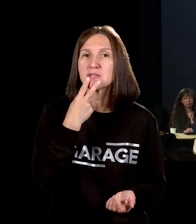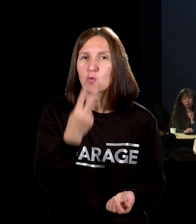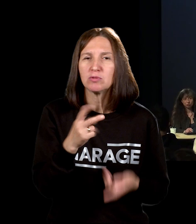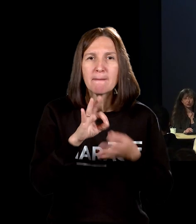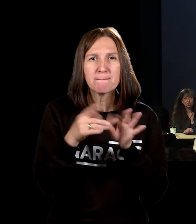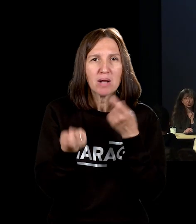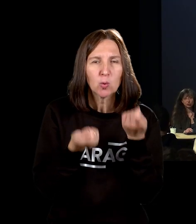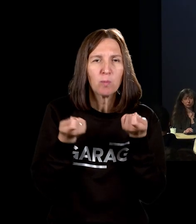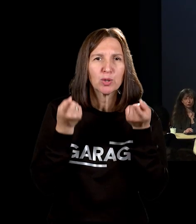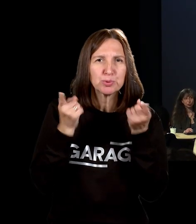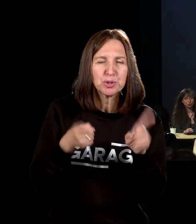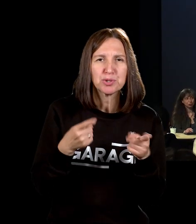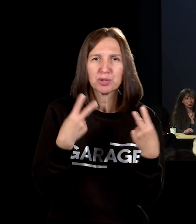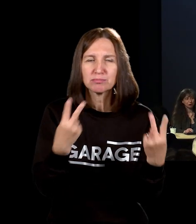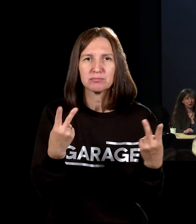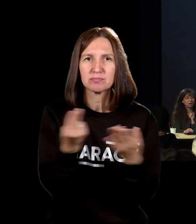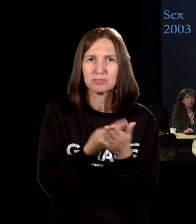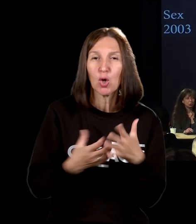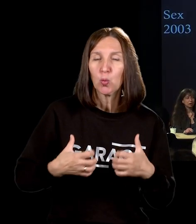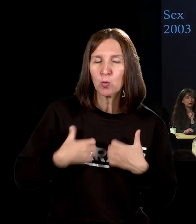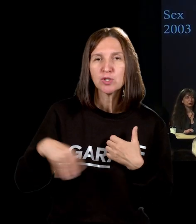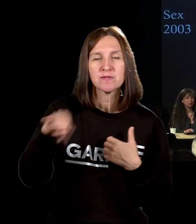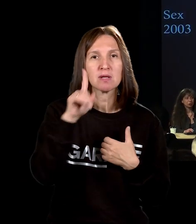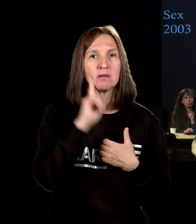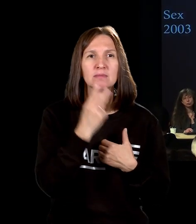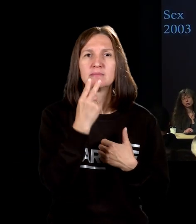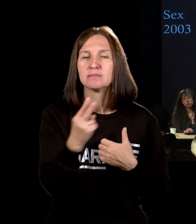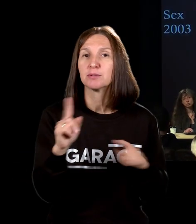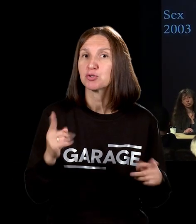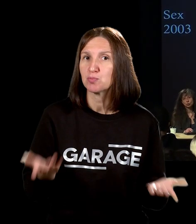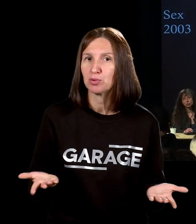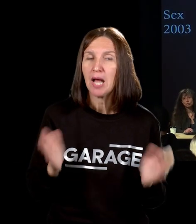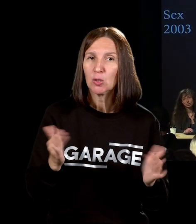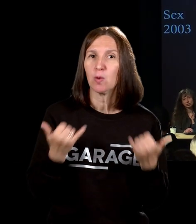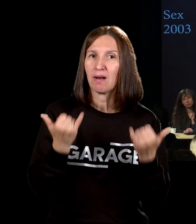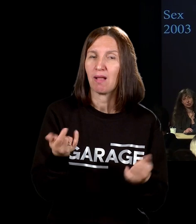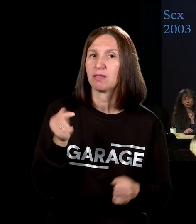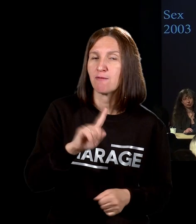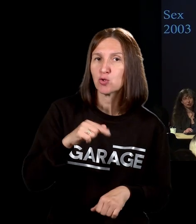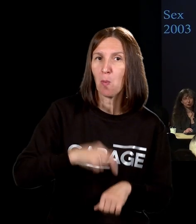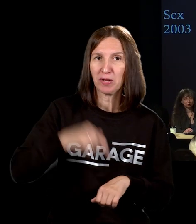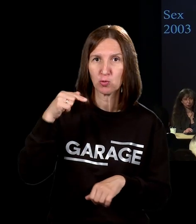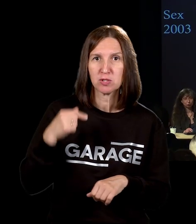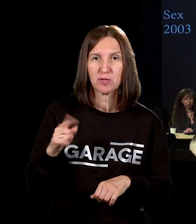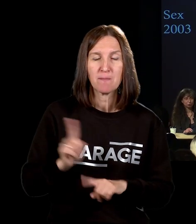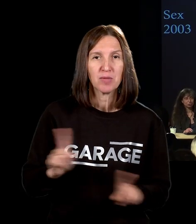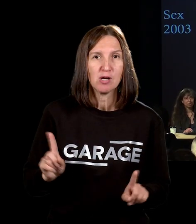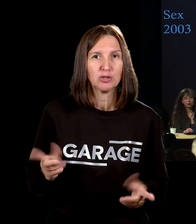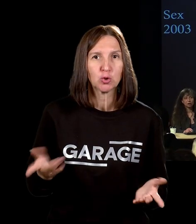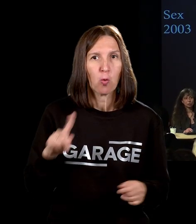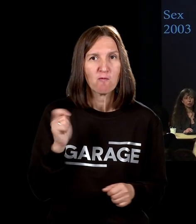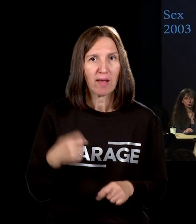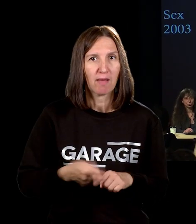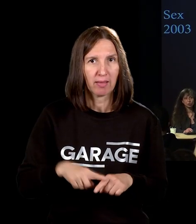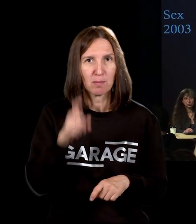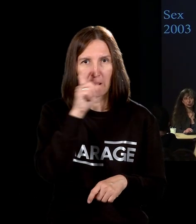подробно натуралистически изображенные ужасы? Только ли для того, чтобы почувствовать вот этот, что война